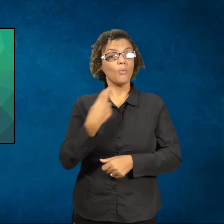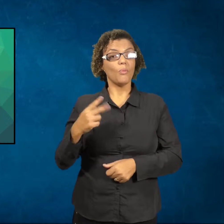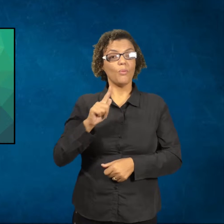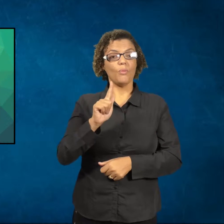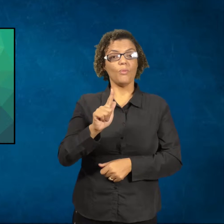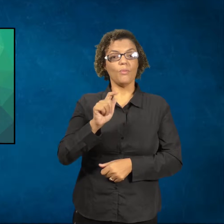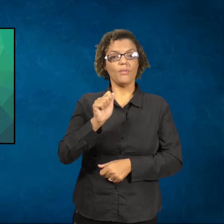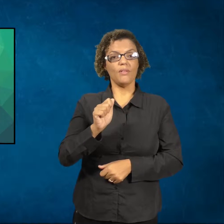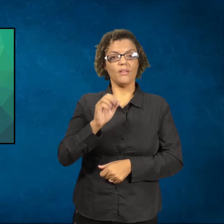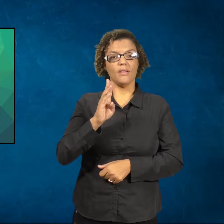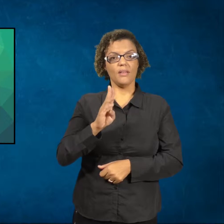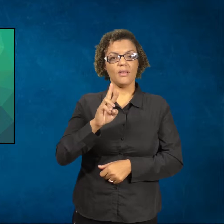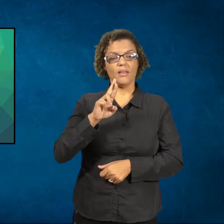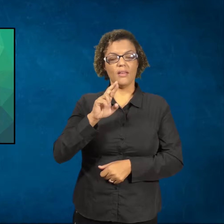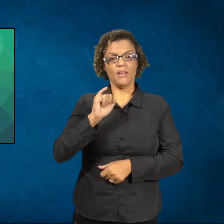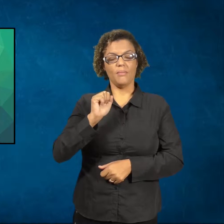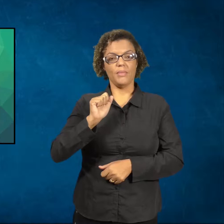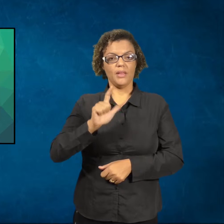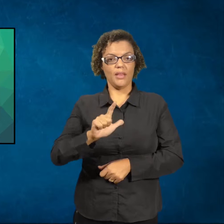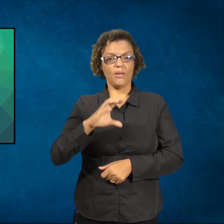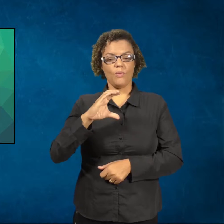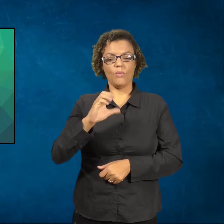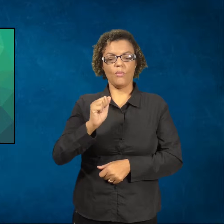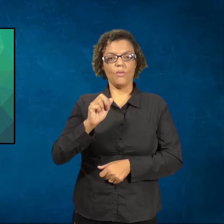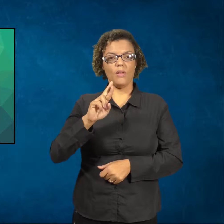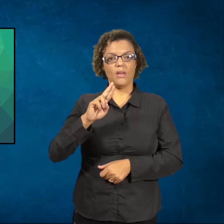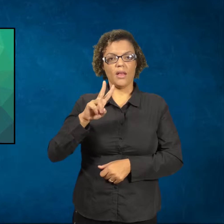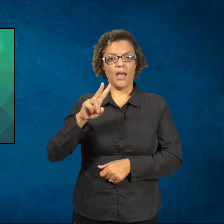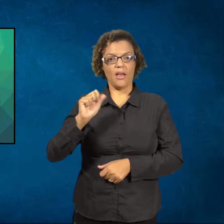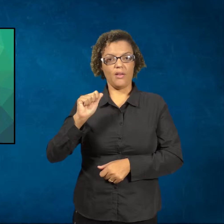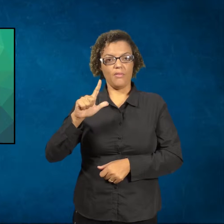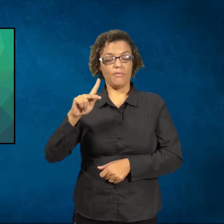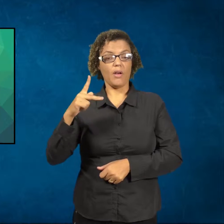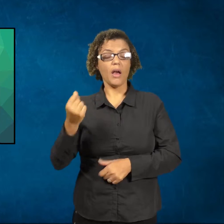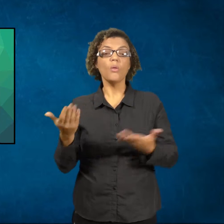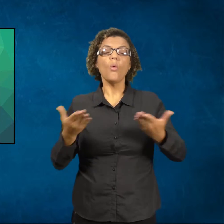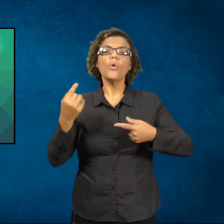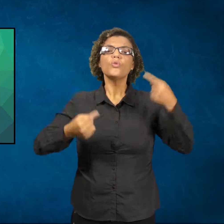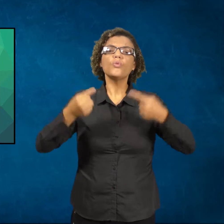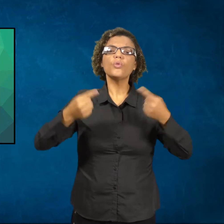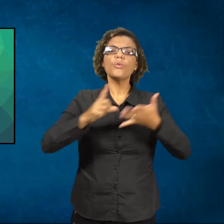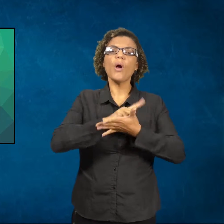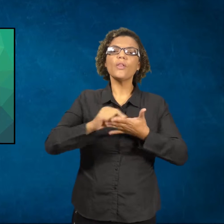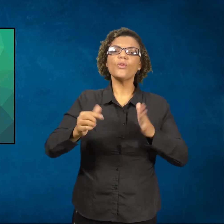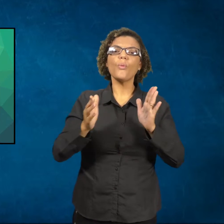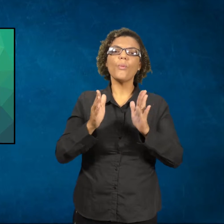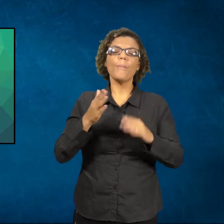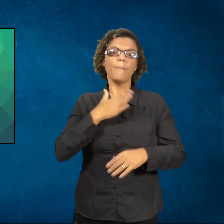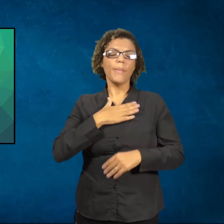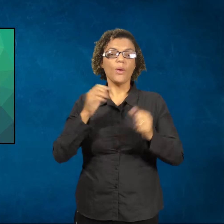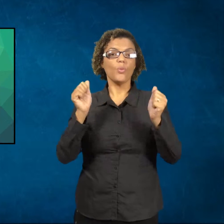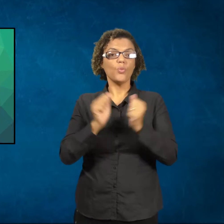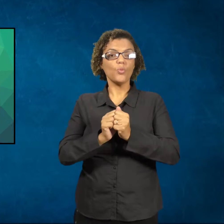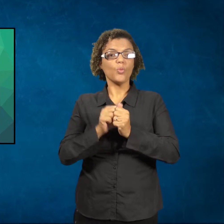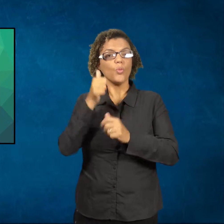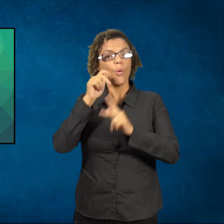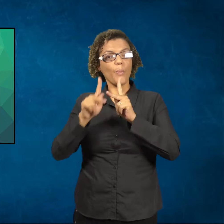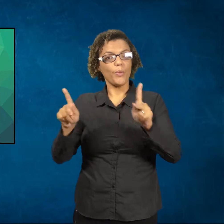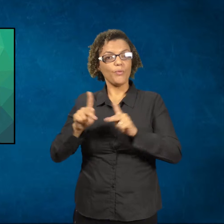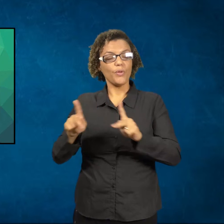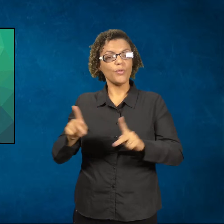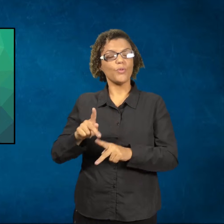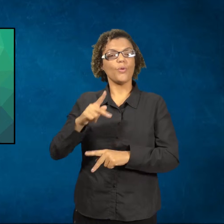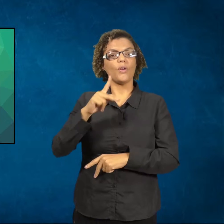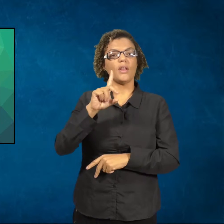professor Gabriel Carvalho. Estou aqui hoje para a gente poder discutir um texto, um artigo meu, publicado em coautoria com a